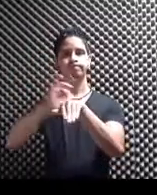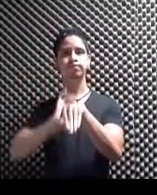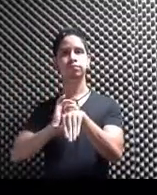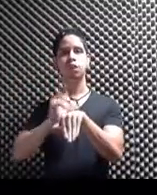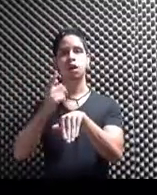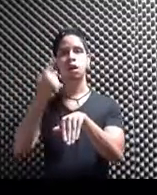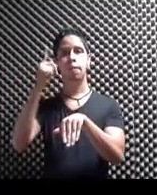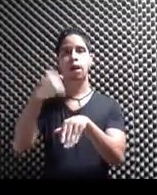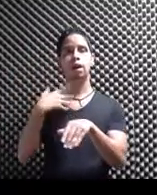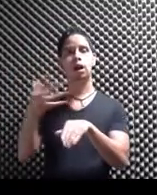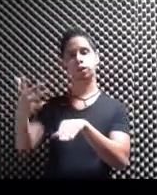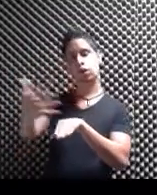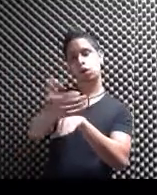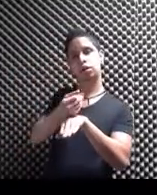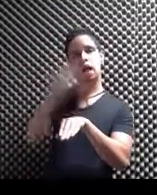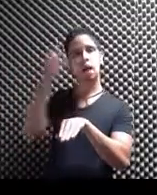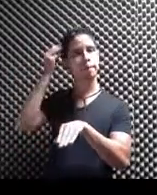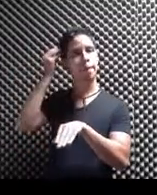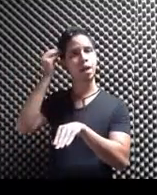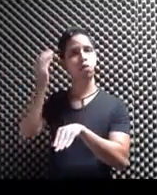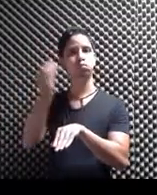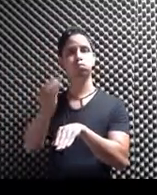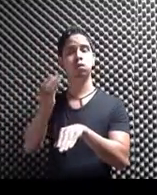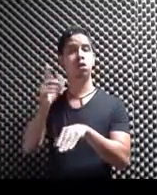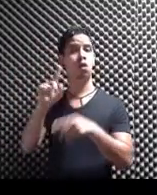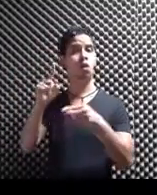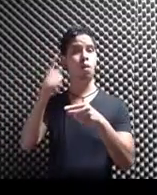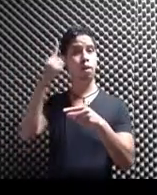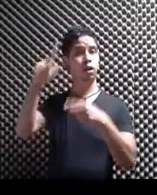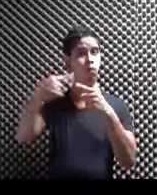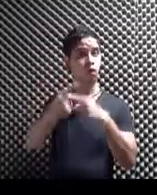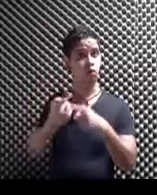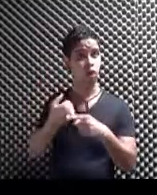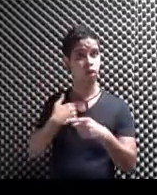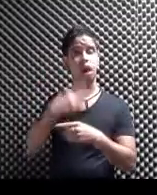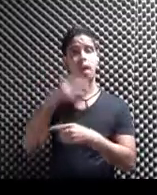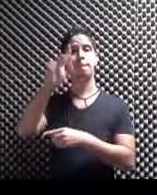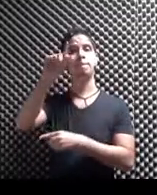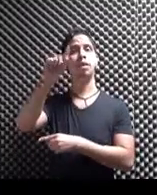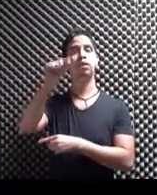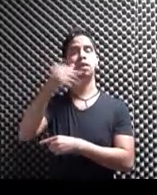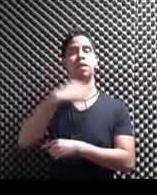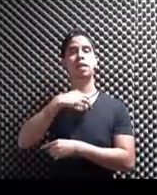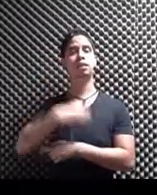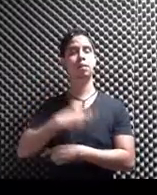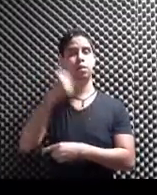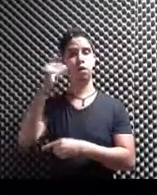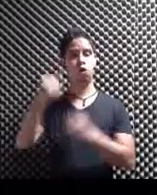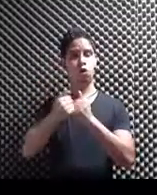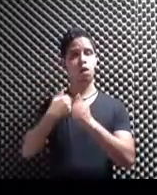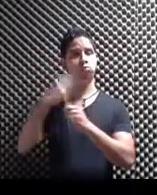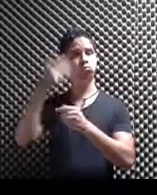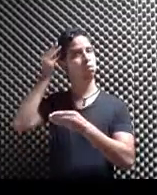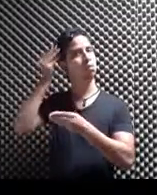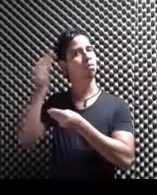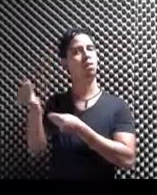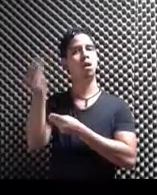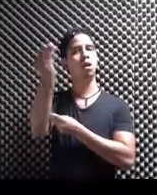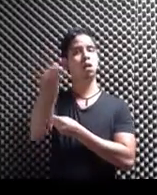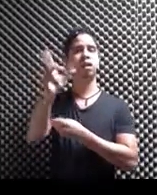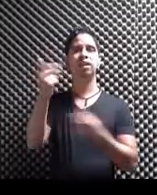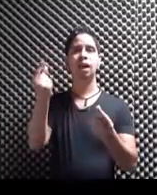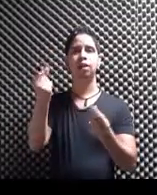recolección de cabello y se extiende hasta el 20 de diciembre con el cabello donado se fabrican pelucas y se les